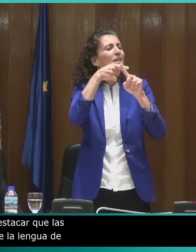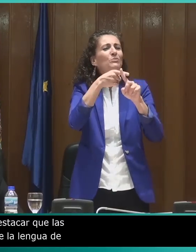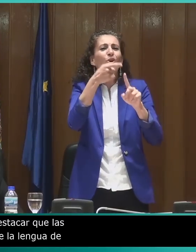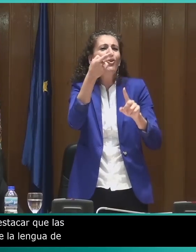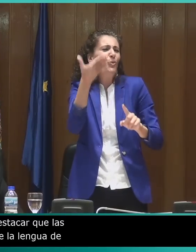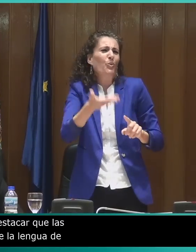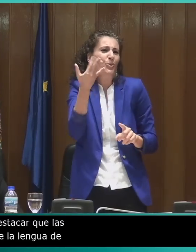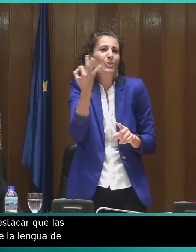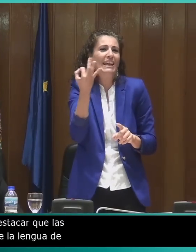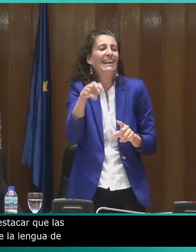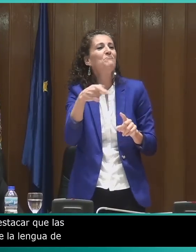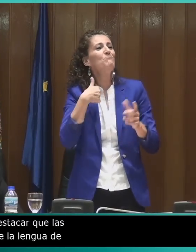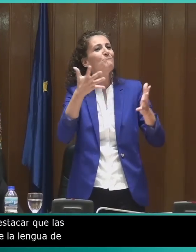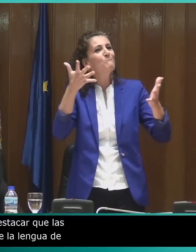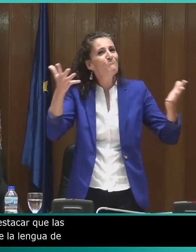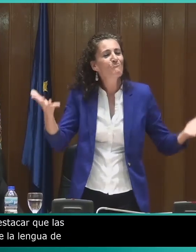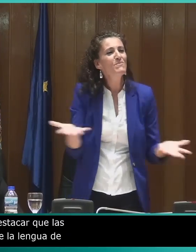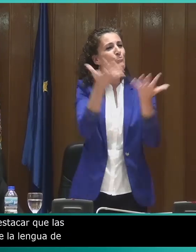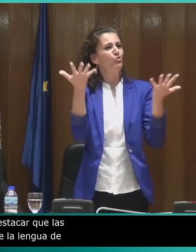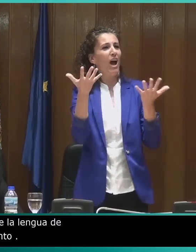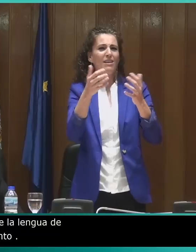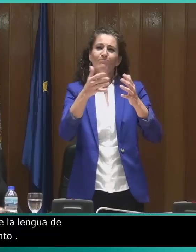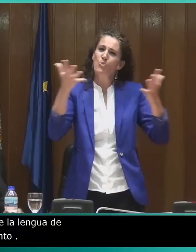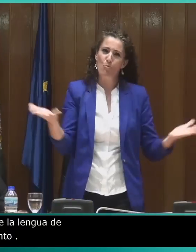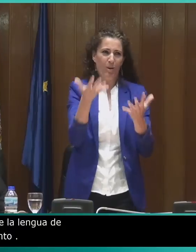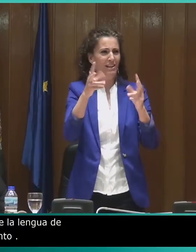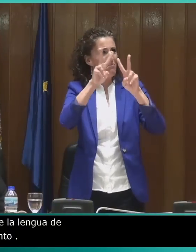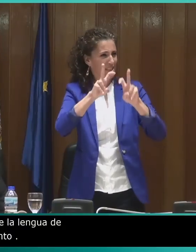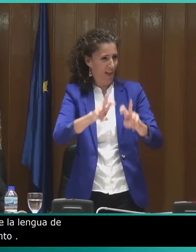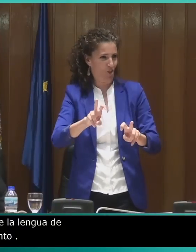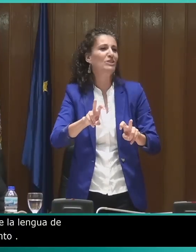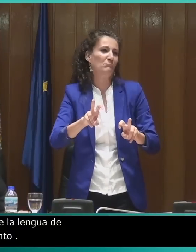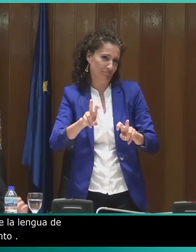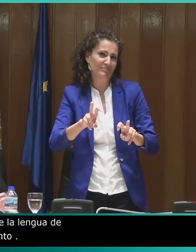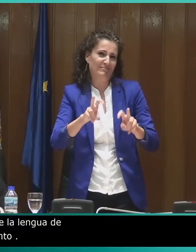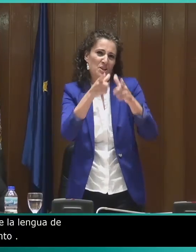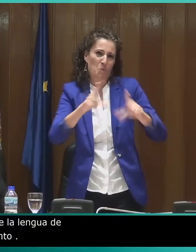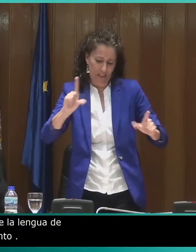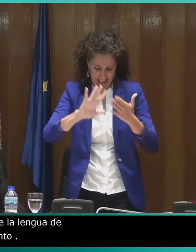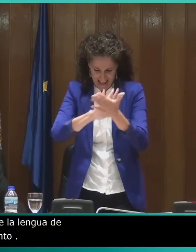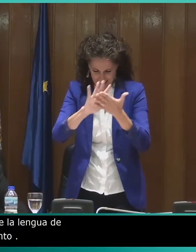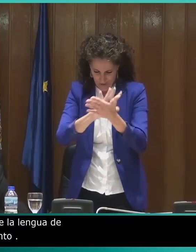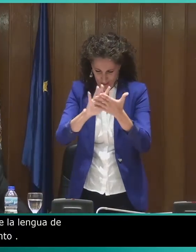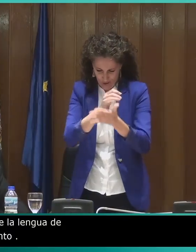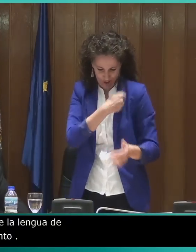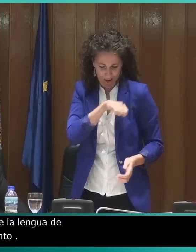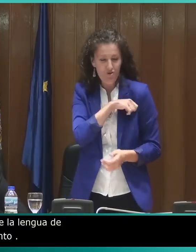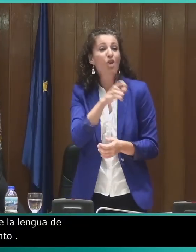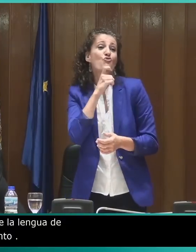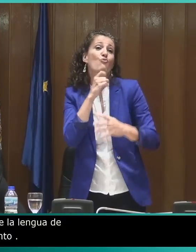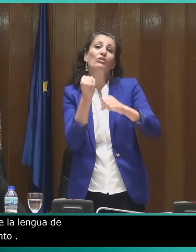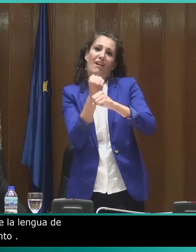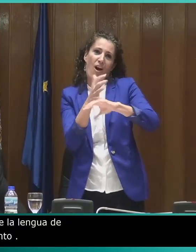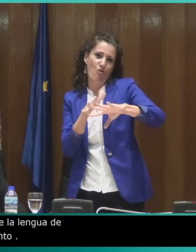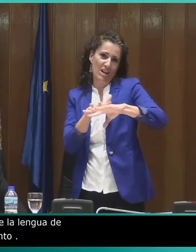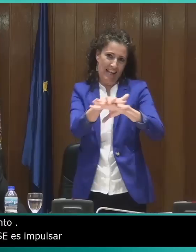Un objetivo del CENELSE es impulsar y promover esas investigaciones lingüísticas